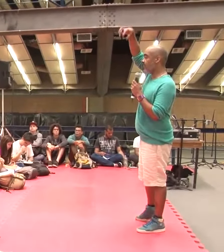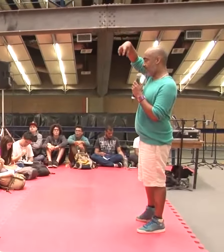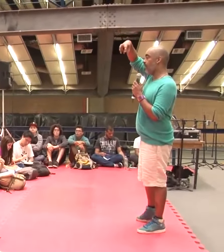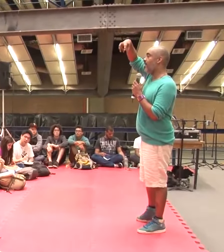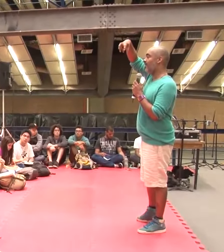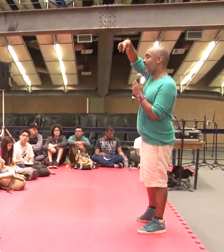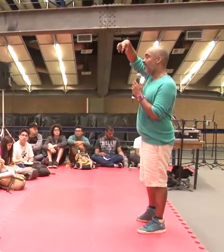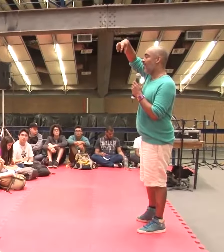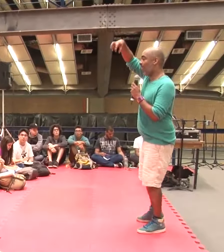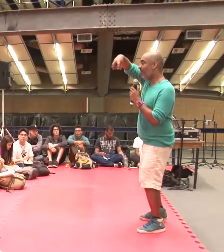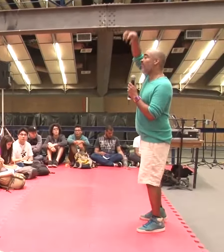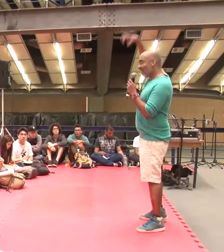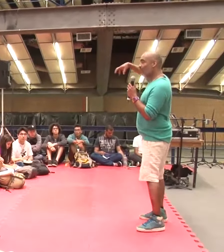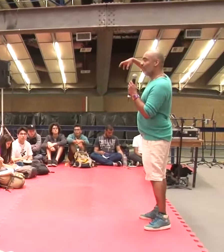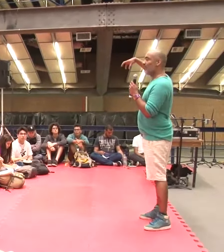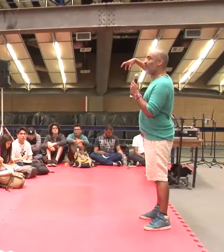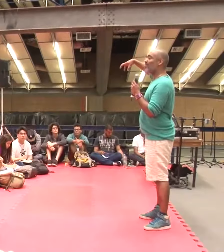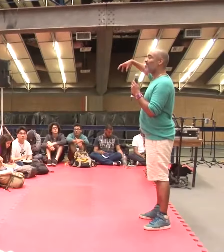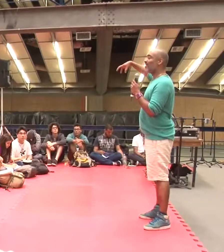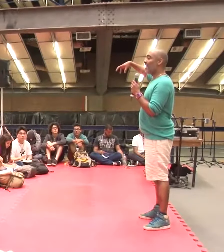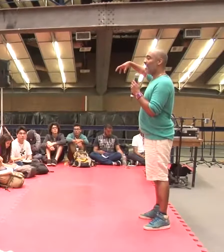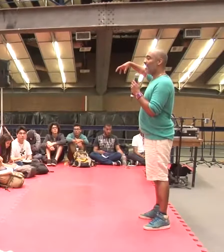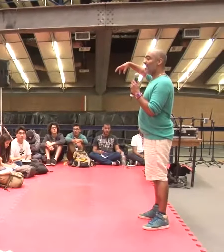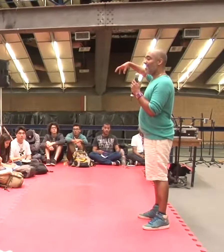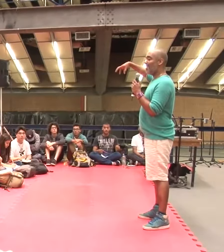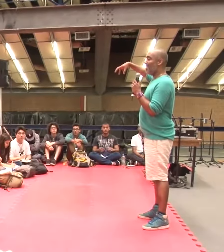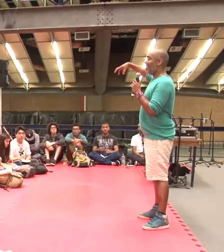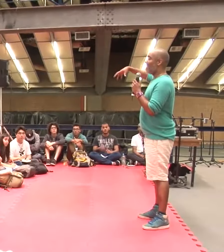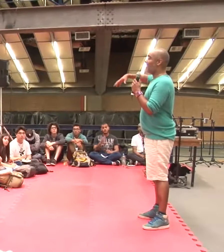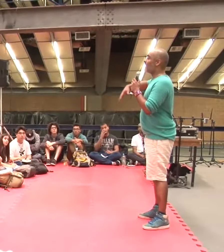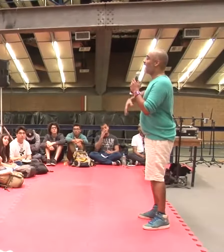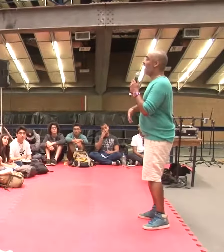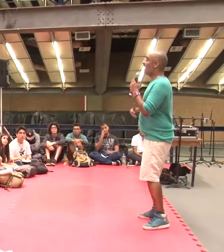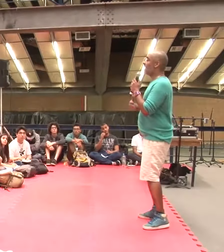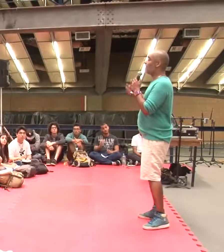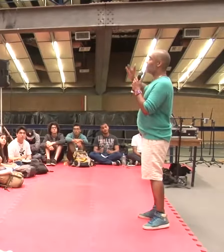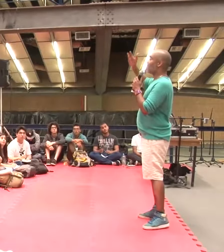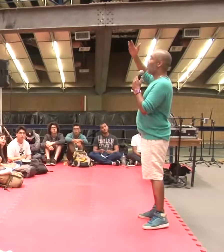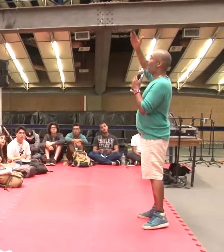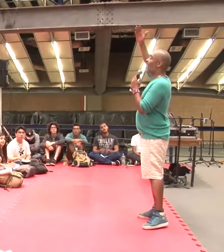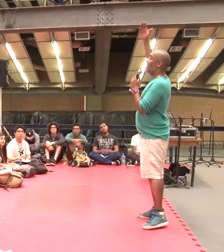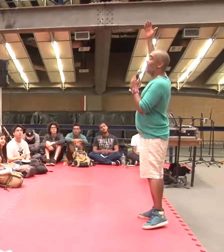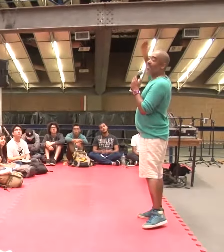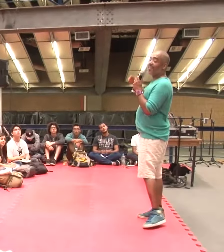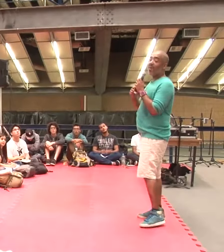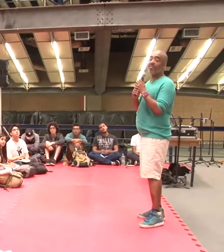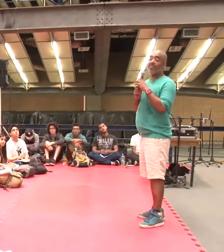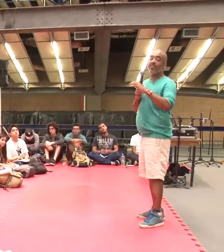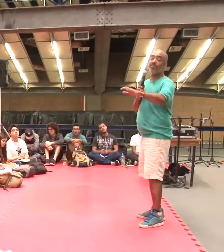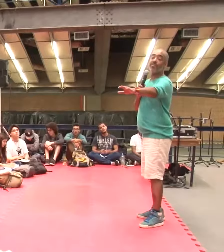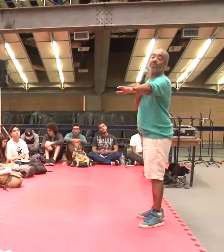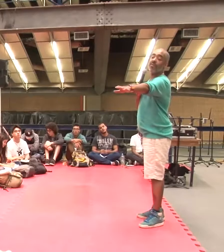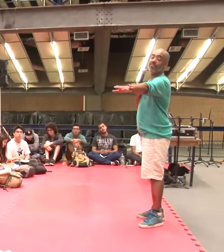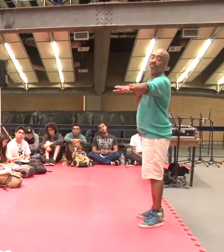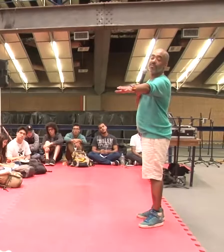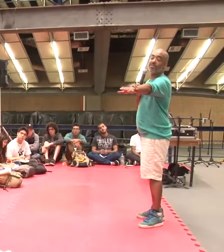de Iracema com a função do Cortiço. Tá? Iracema está lá querendo mostrar que nós